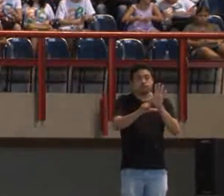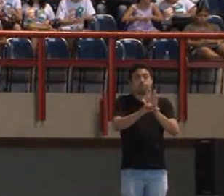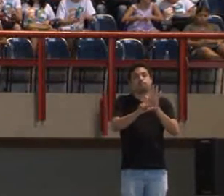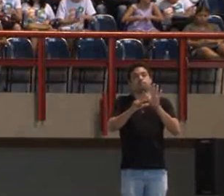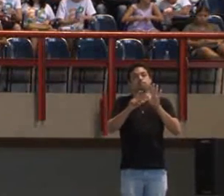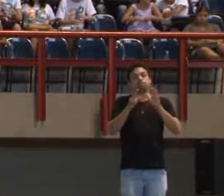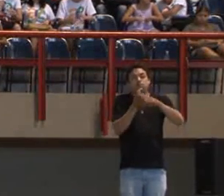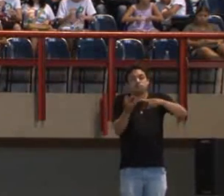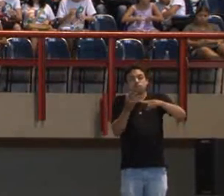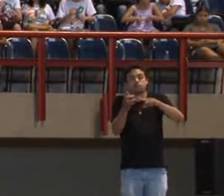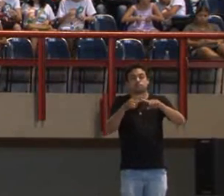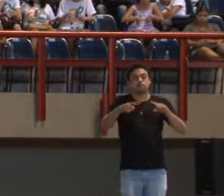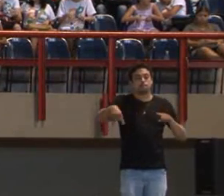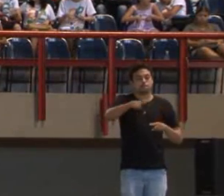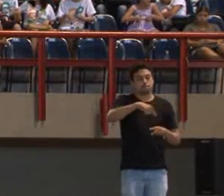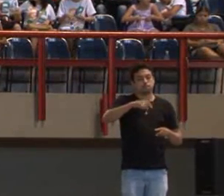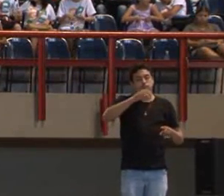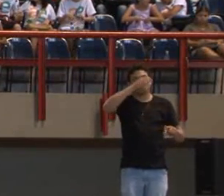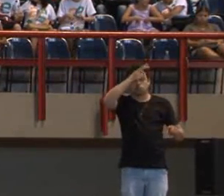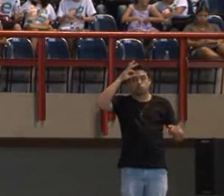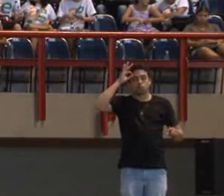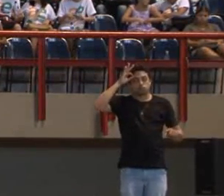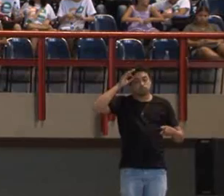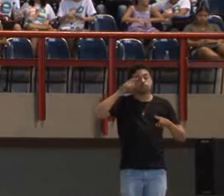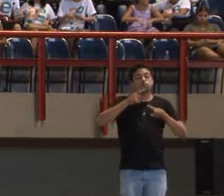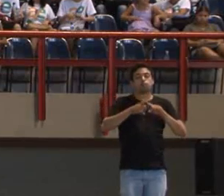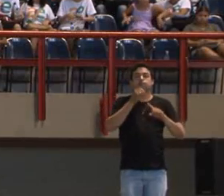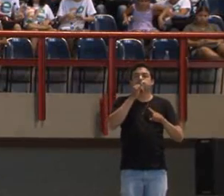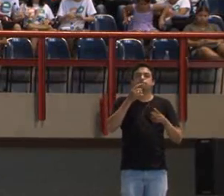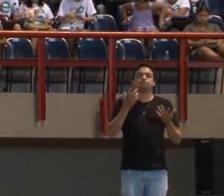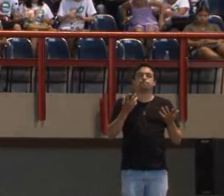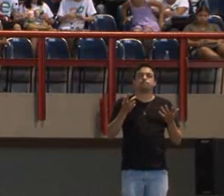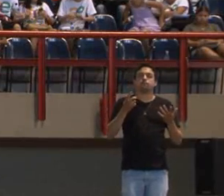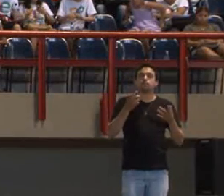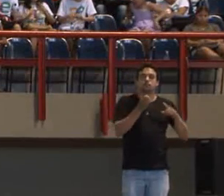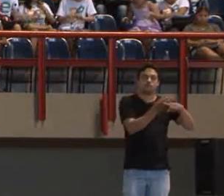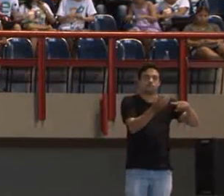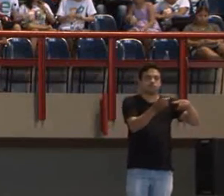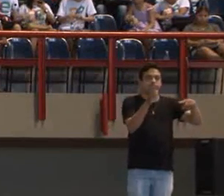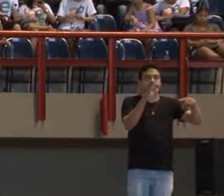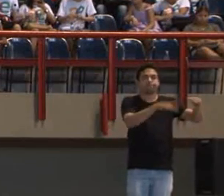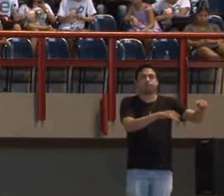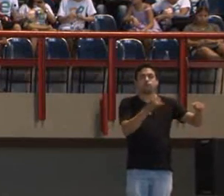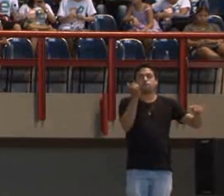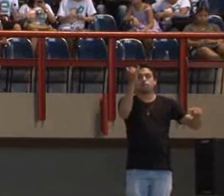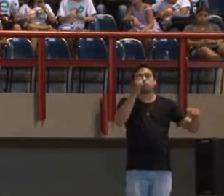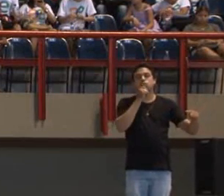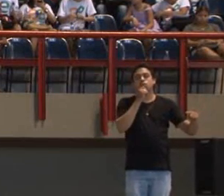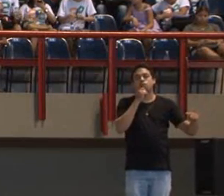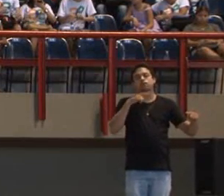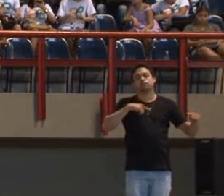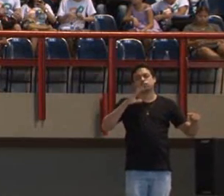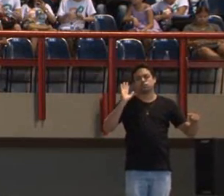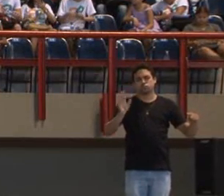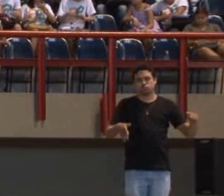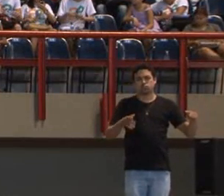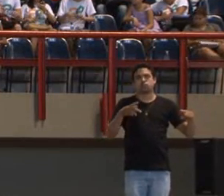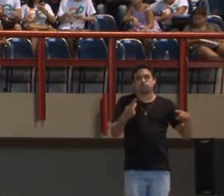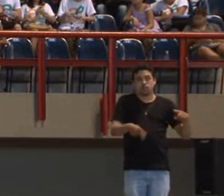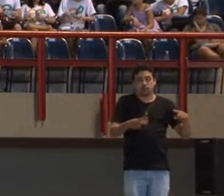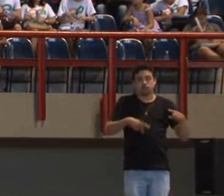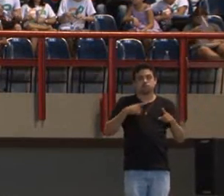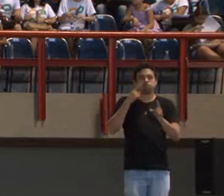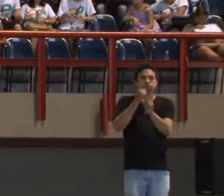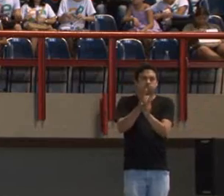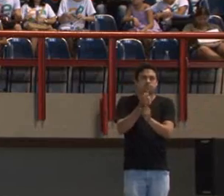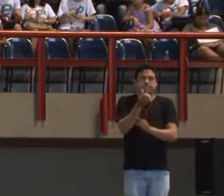termos consciência disso. Então não dá para dizer que uma coisa dessa não tem utilidade. Nós vamos ter pelo menos 6 encontros aqui com